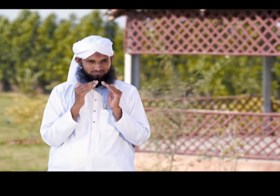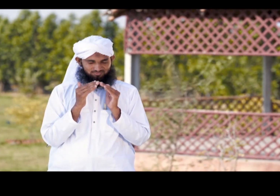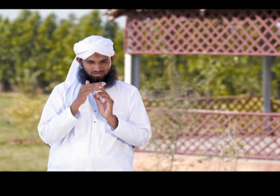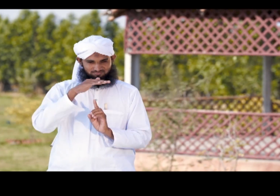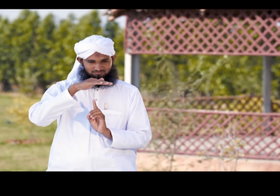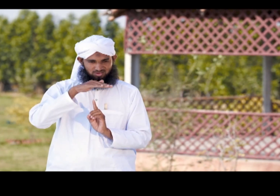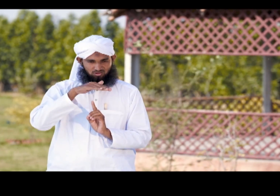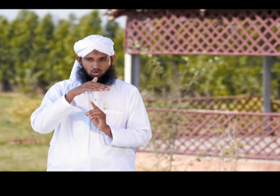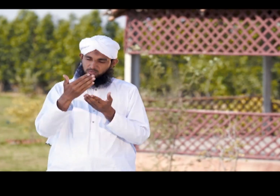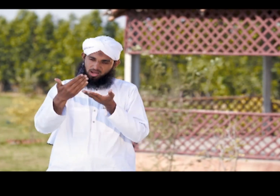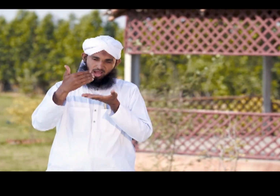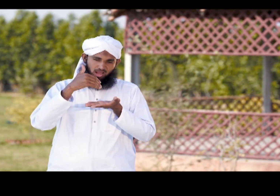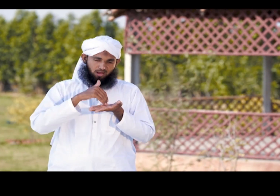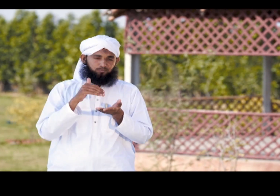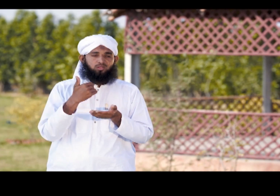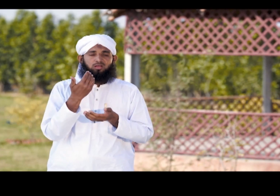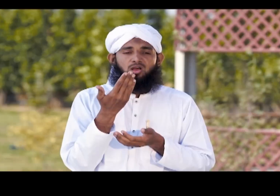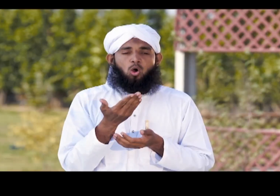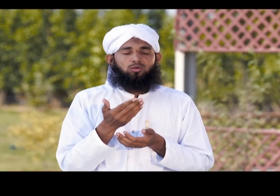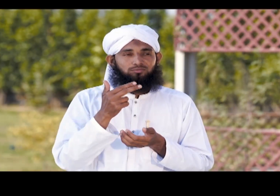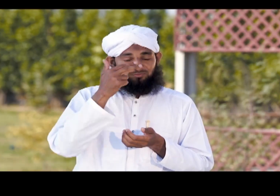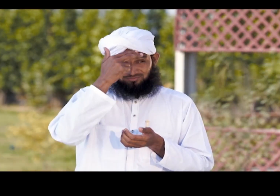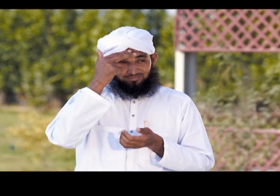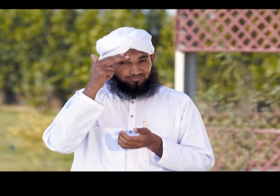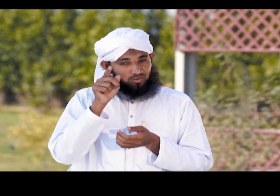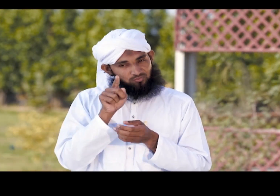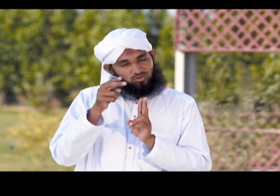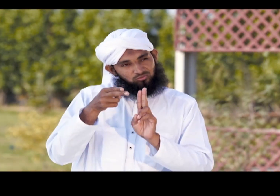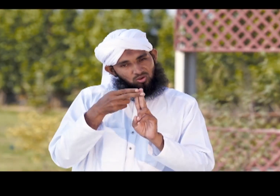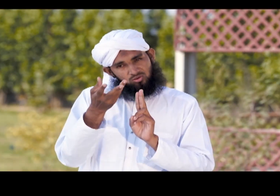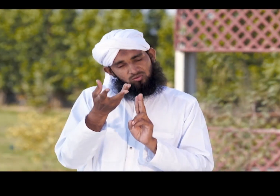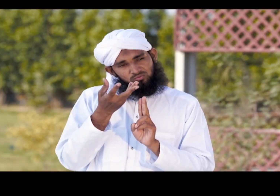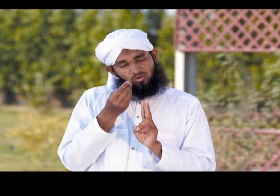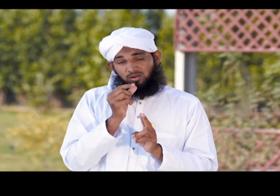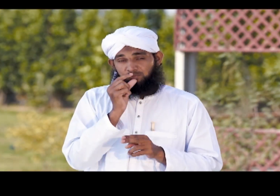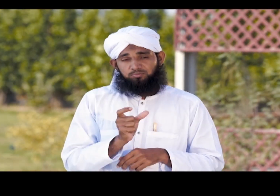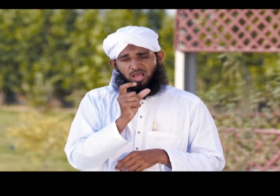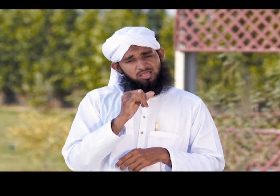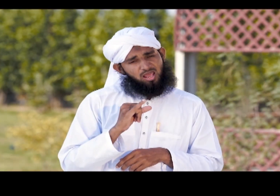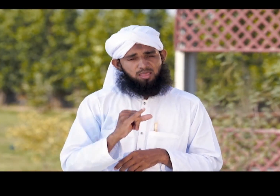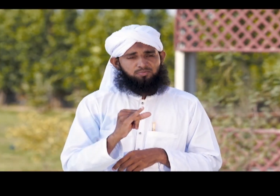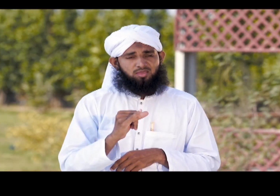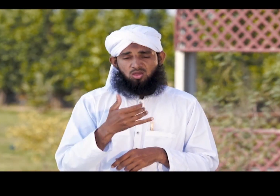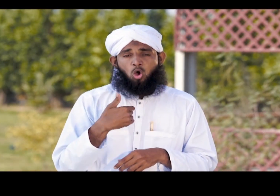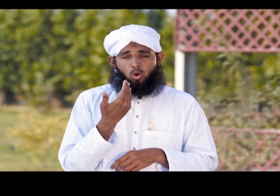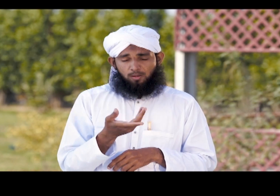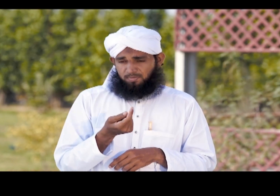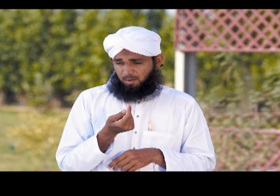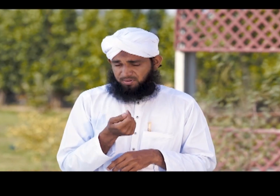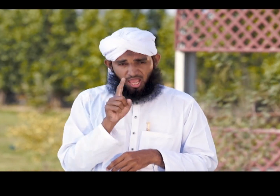رحمت اللہ علیہ کے گھر آئے۔ علوی کہنے لگے، رمضان المبارک کا مہینہ آ رہا ہے اور میرے پاس ان